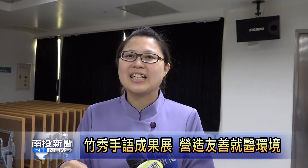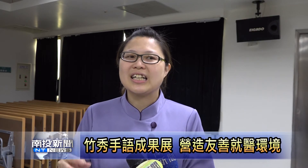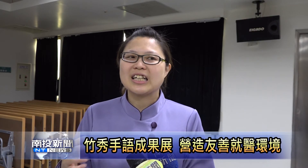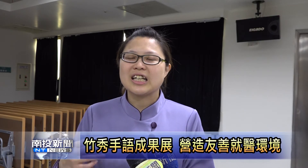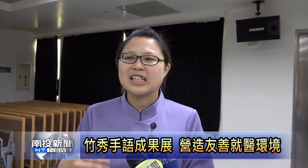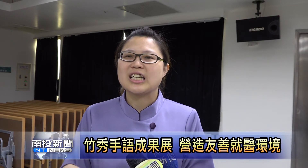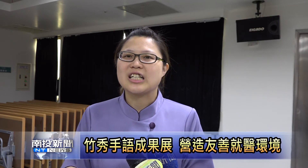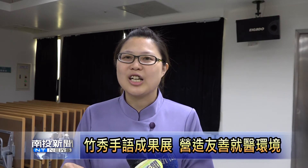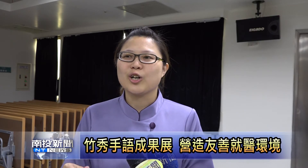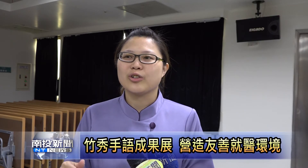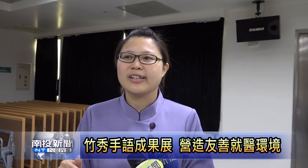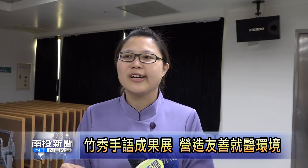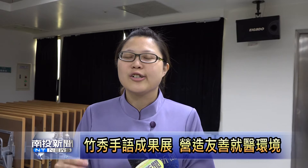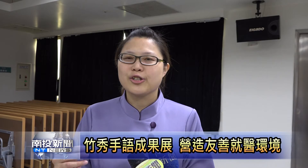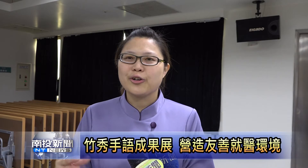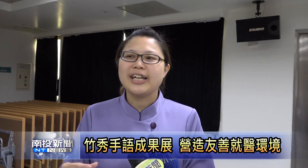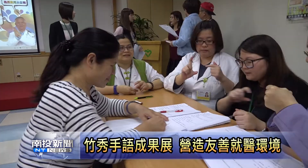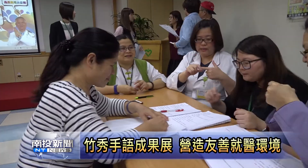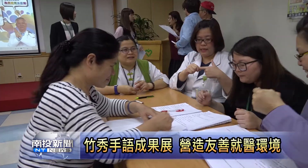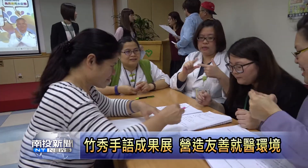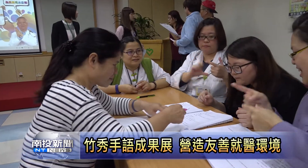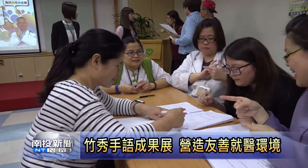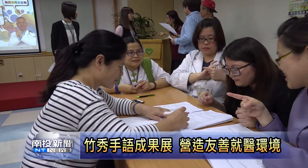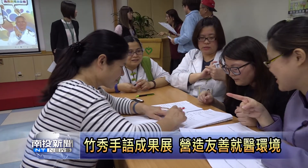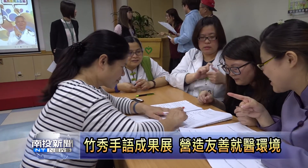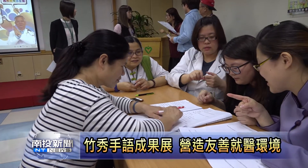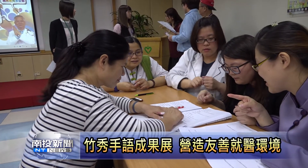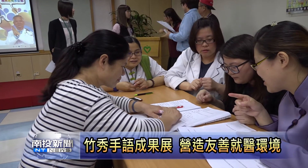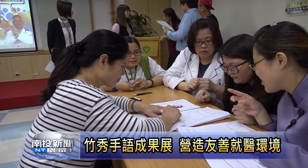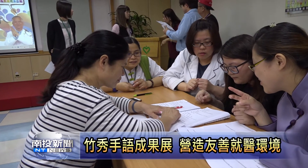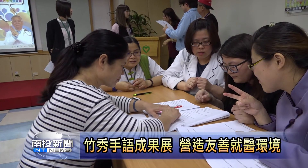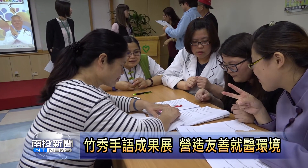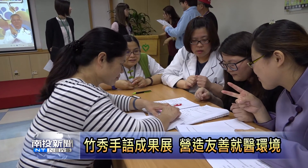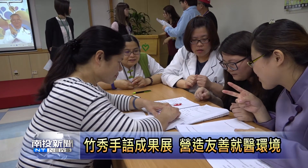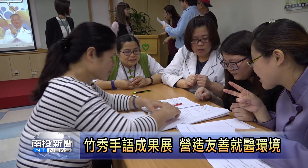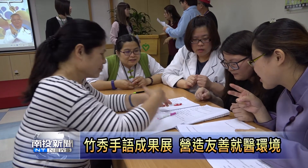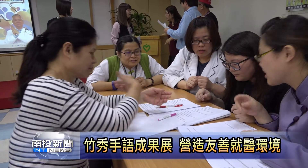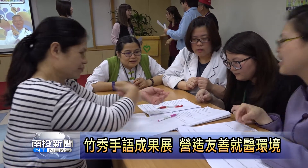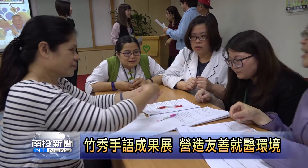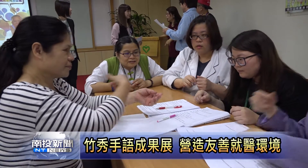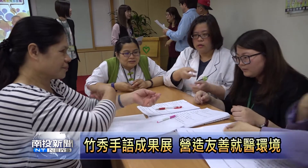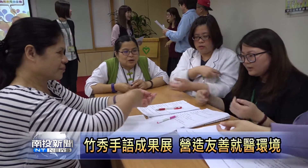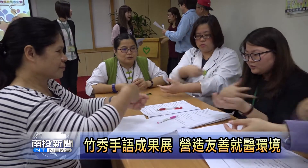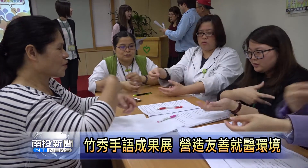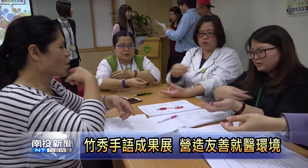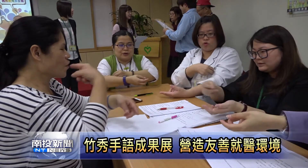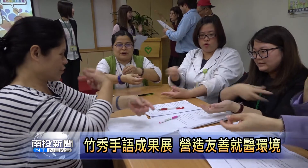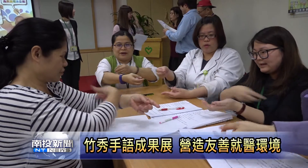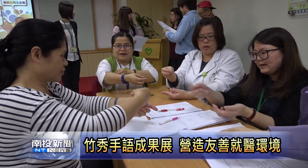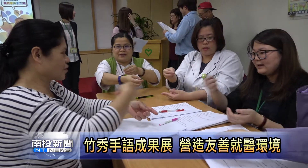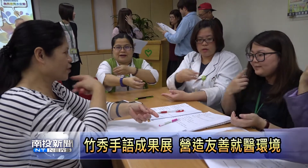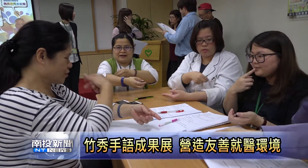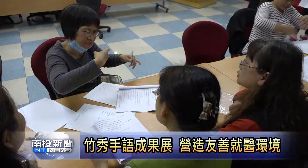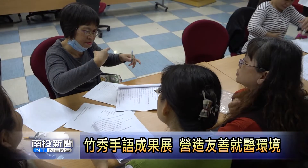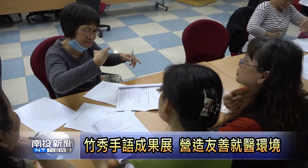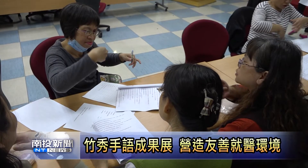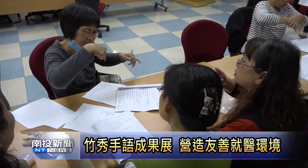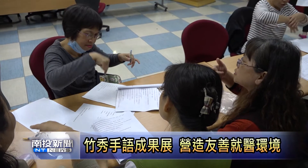的那个课程之后觉得受益良多就是我们临床上使用的话帮助到很多的病人的在